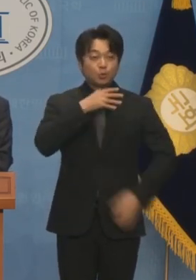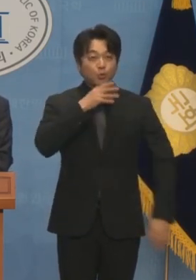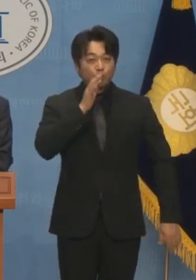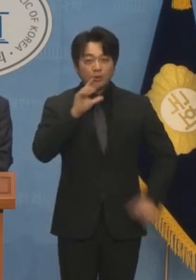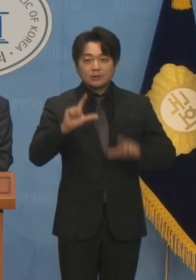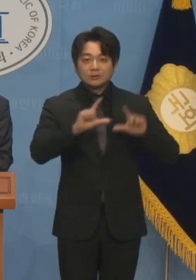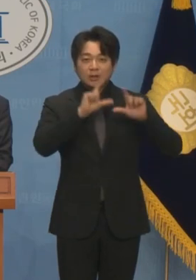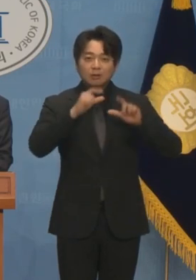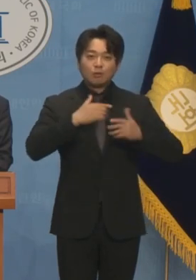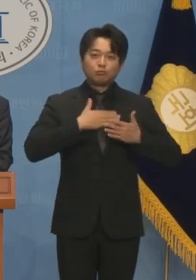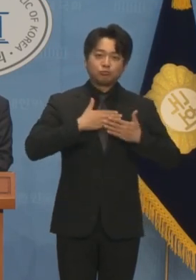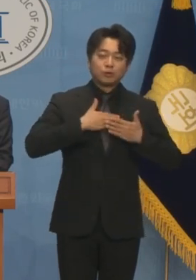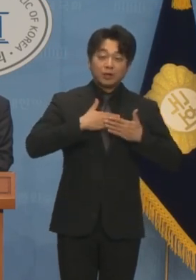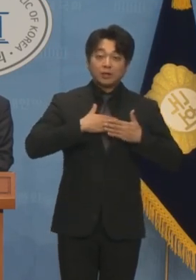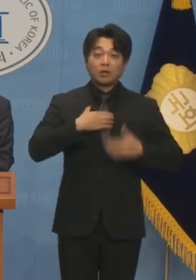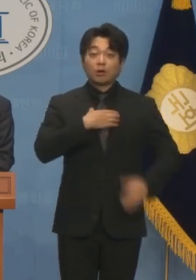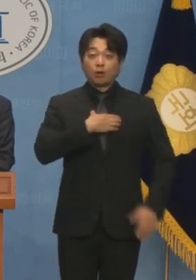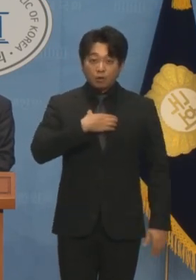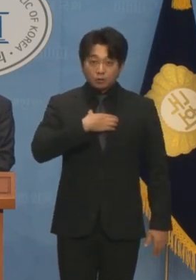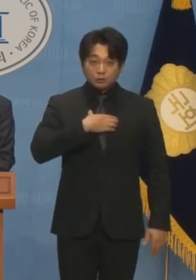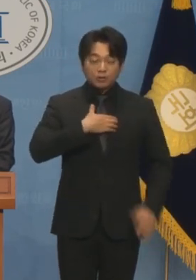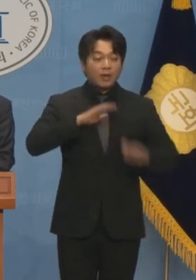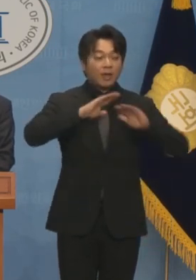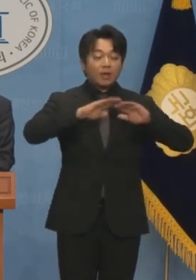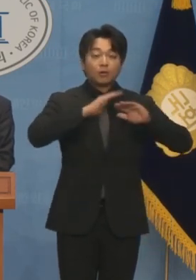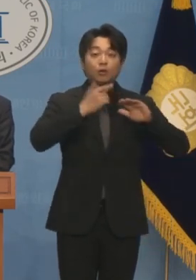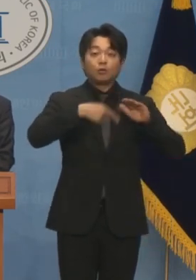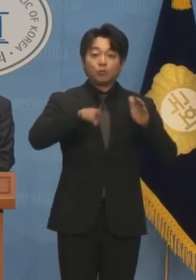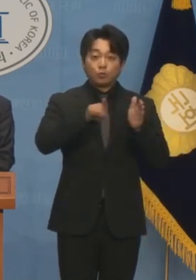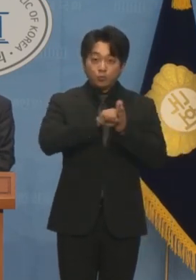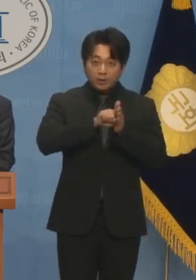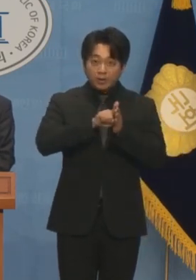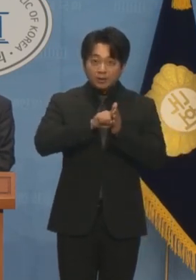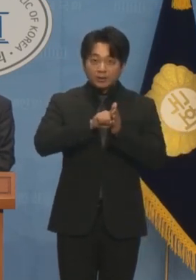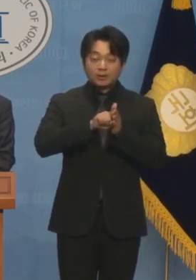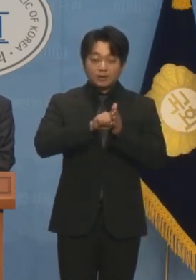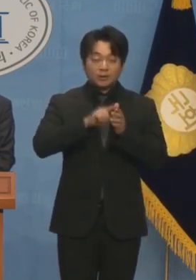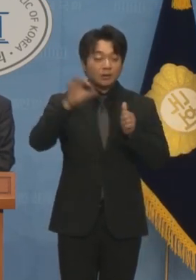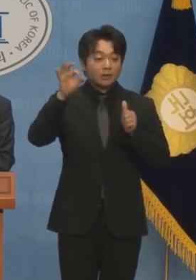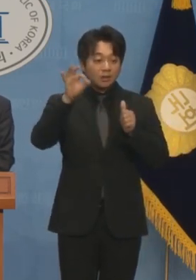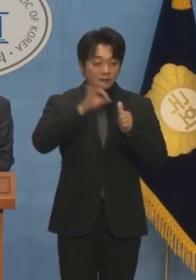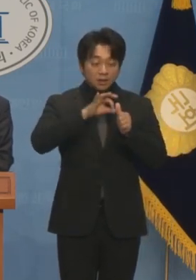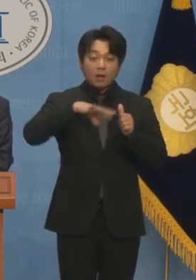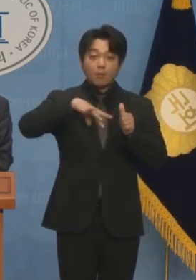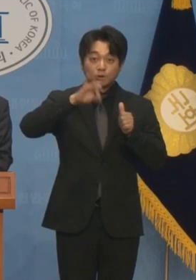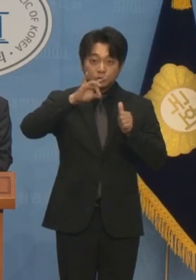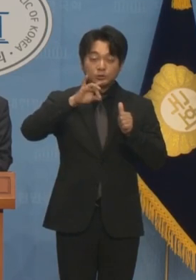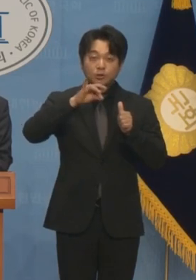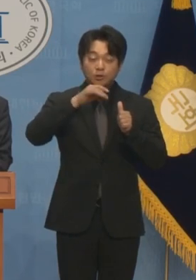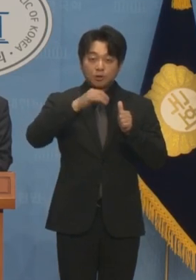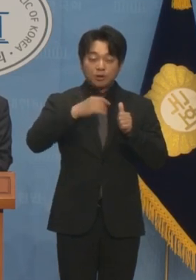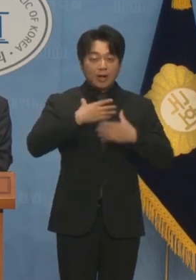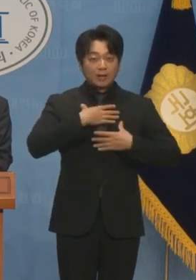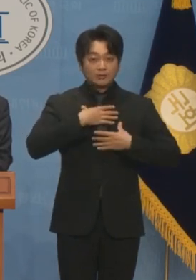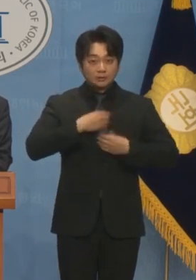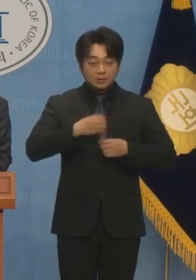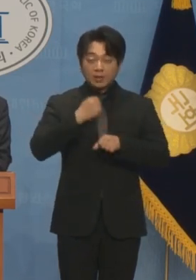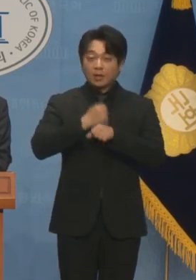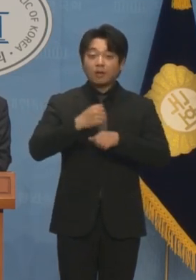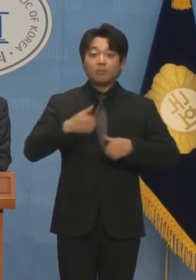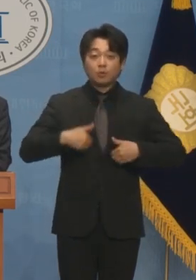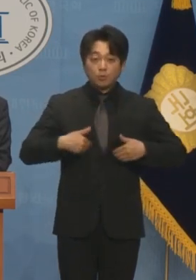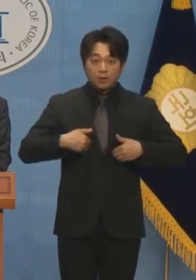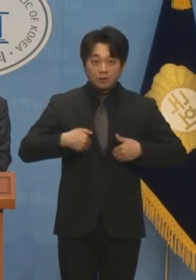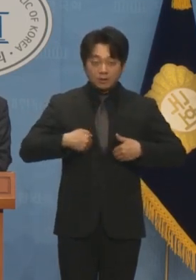위한 소득 보장이 우선이라고 하는 국민의 뜻을 확인한 것이다.